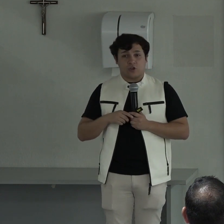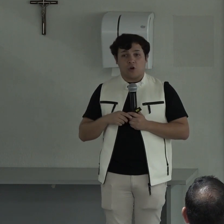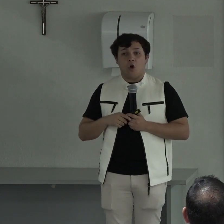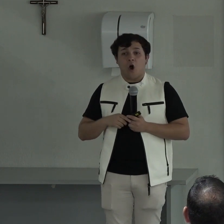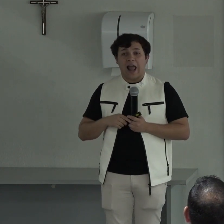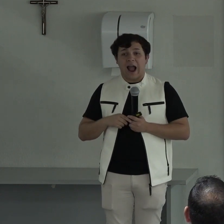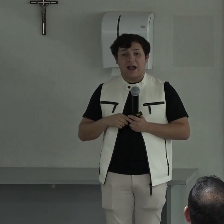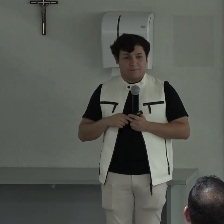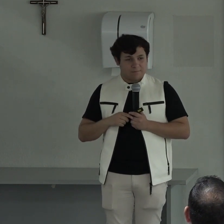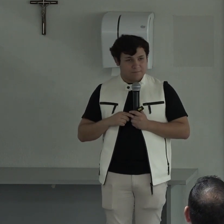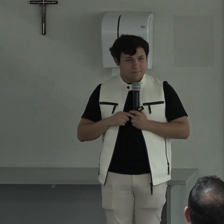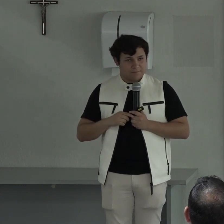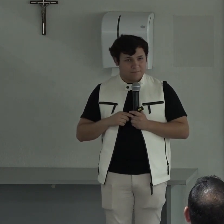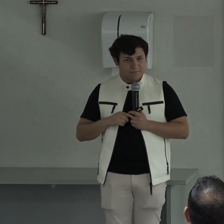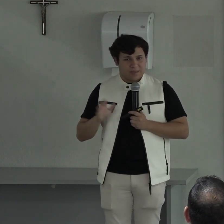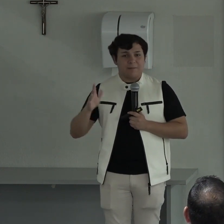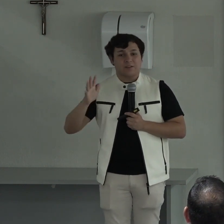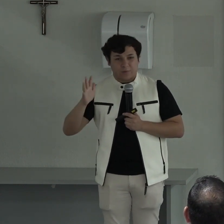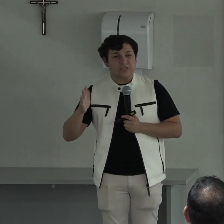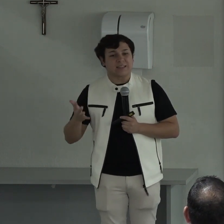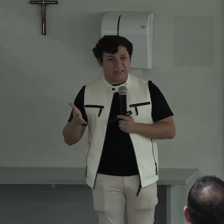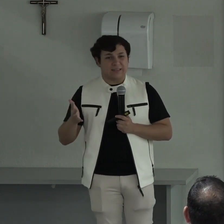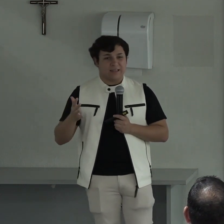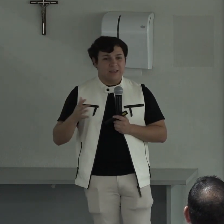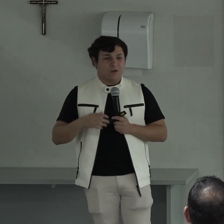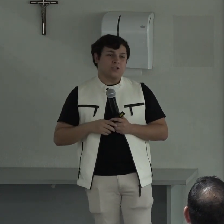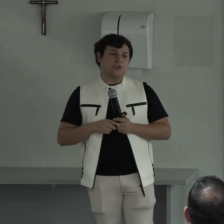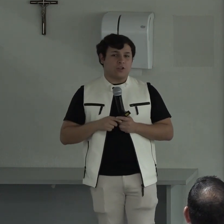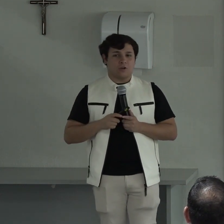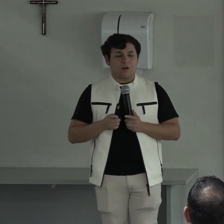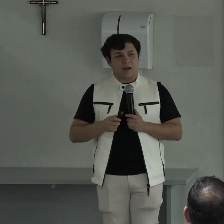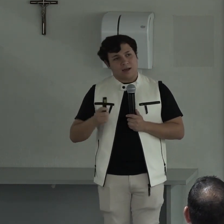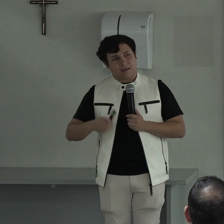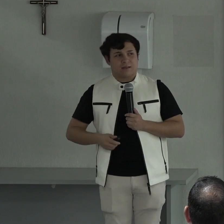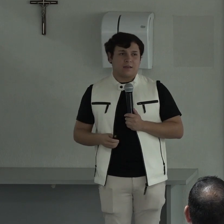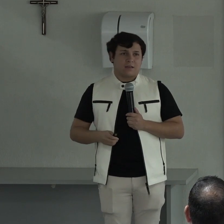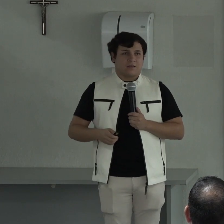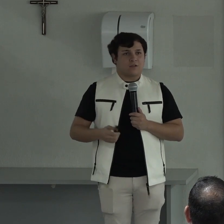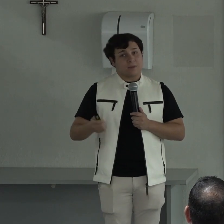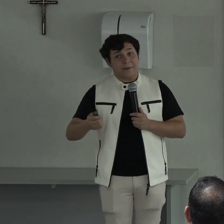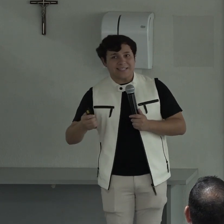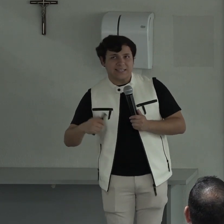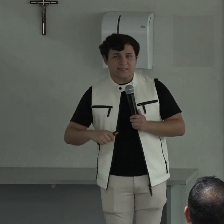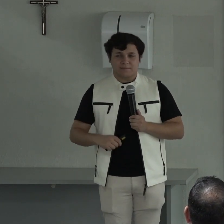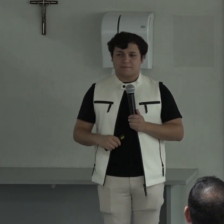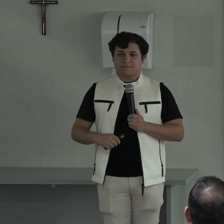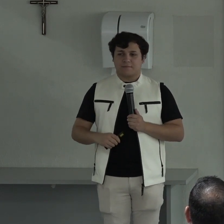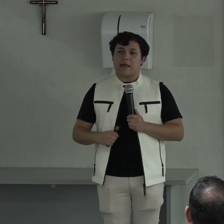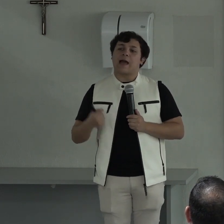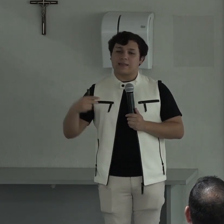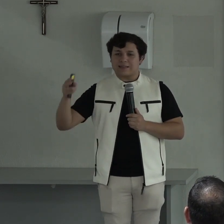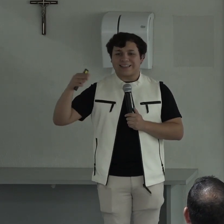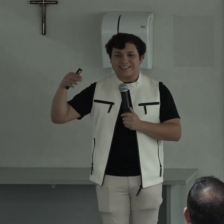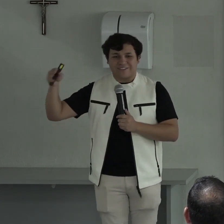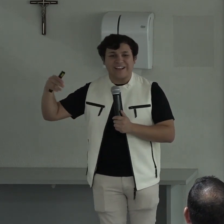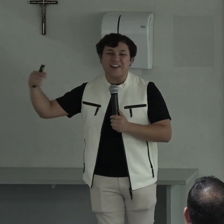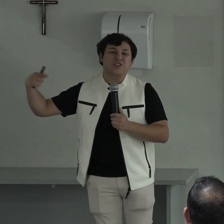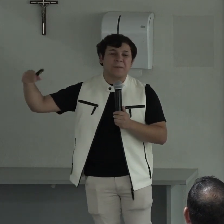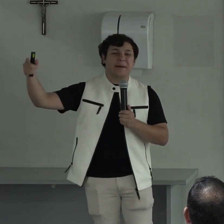digo, ya más o menos se entiende. O si yo digo, no te pases. Ya sé qué significa no te